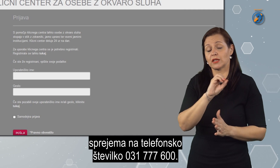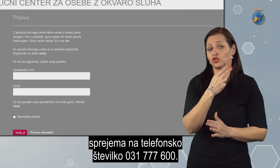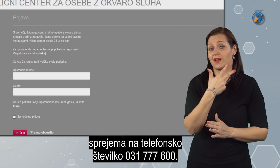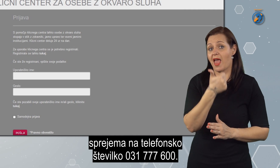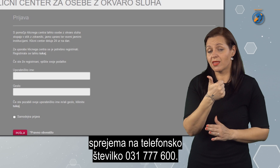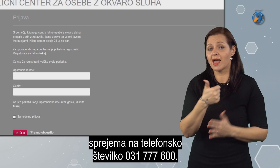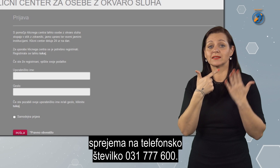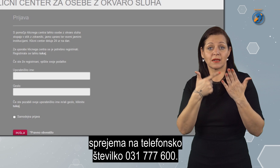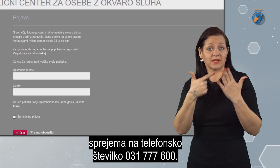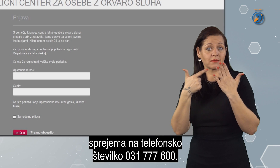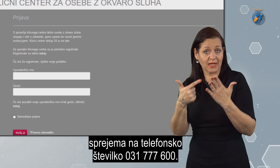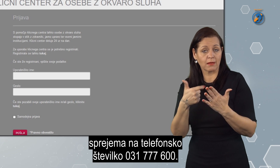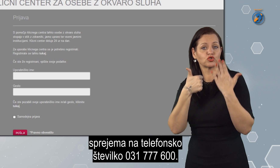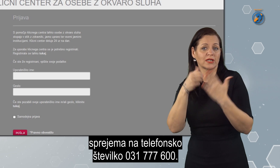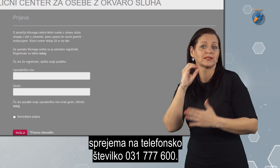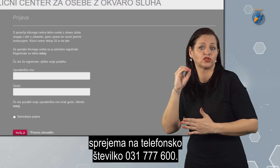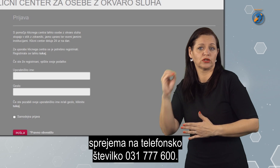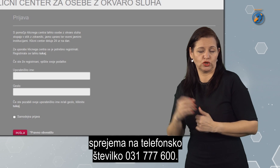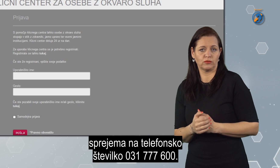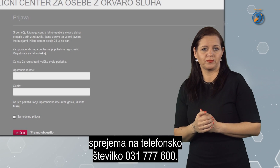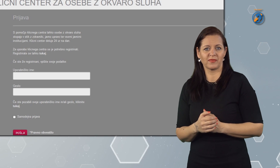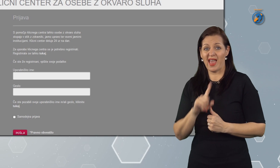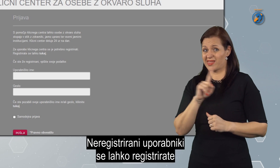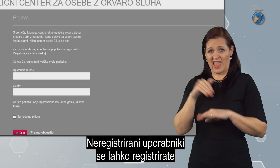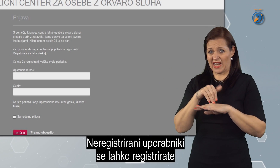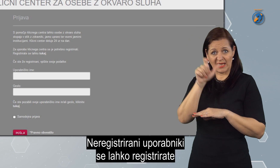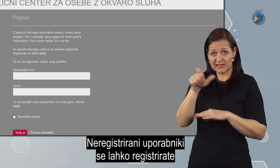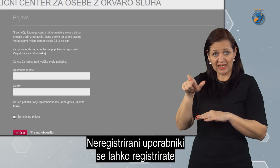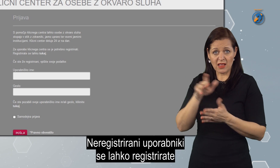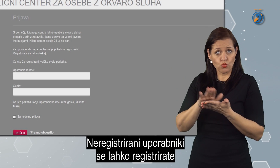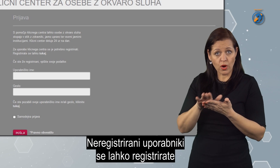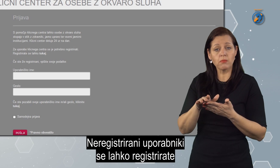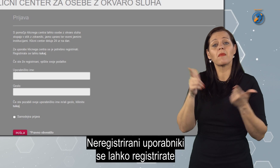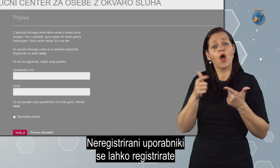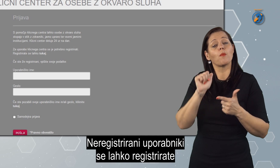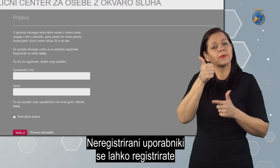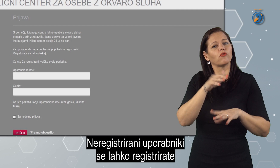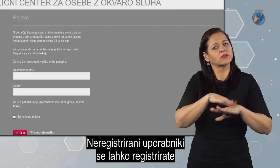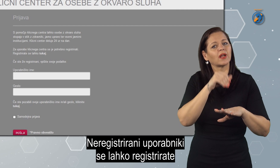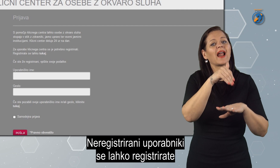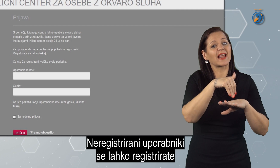031 777 600. Neregistrirani uporabniki se lahko